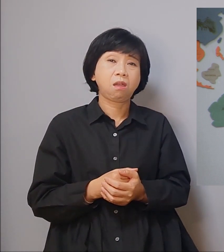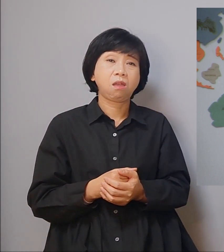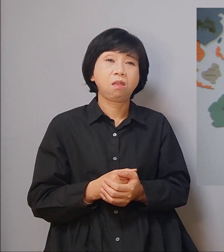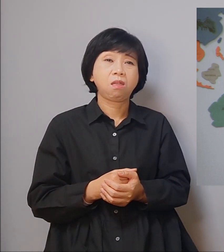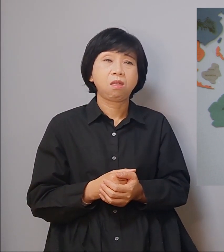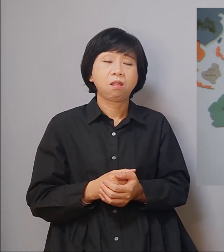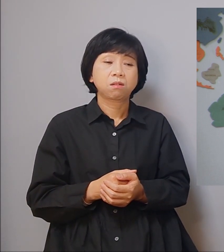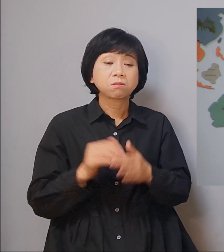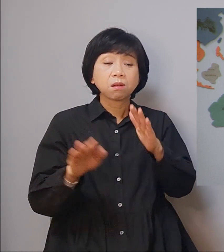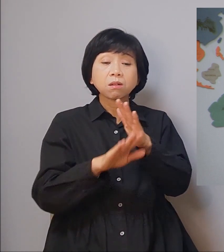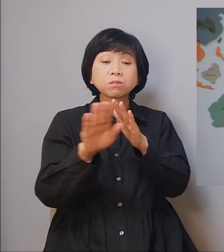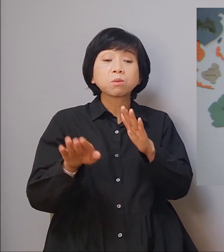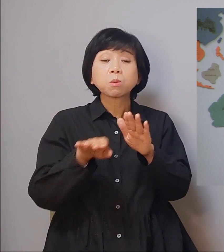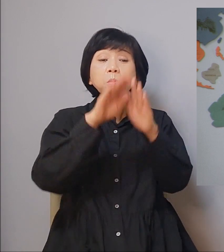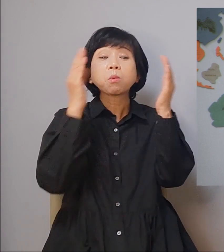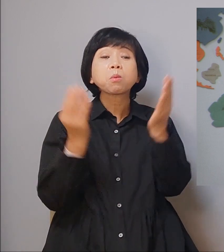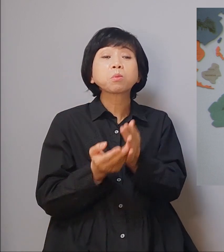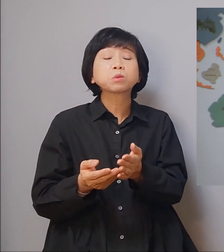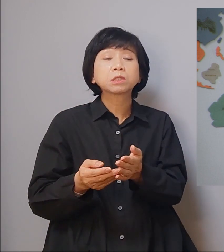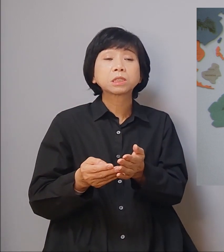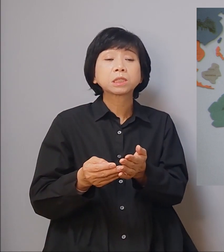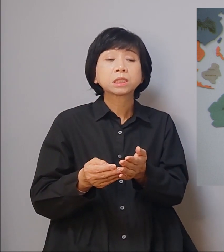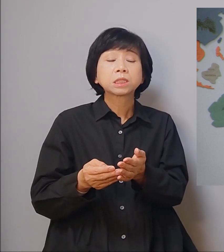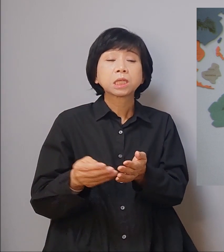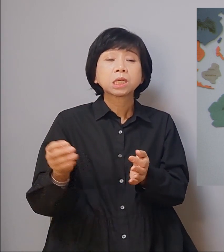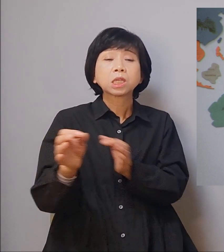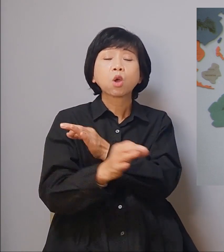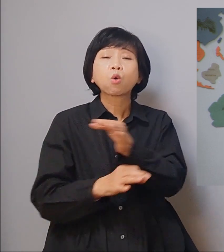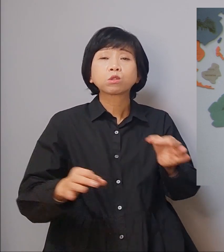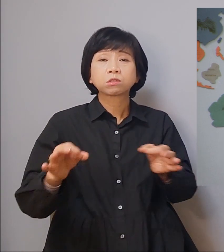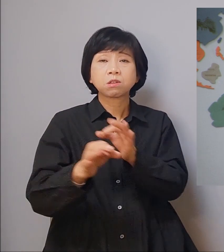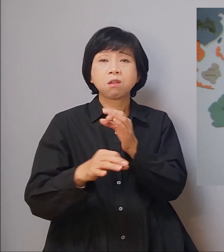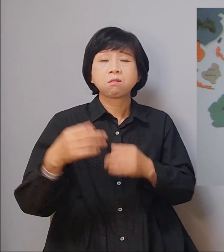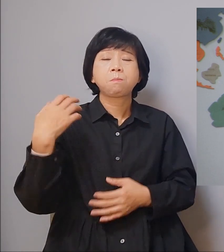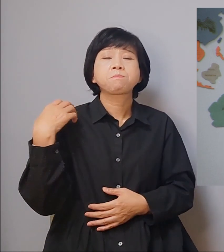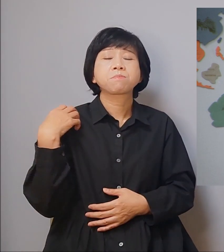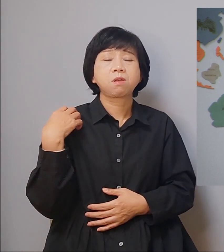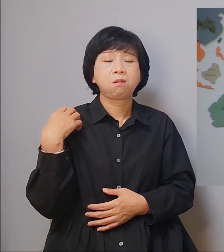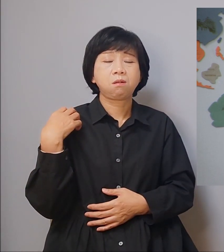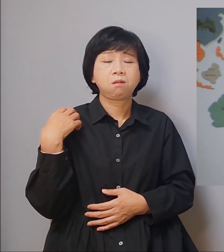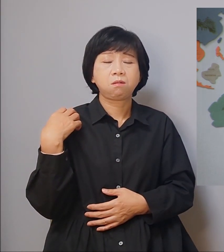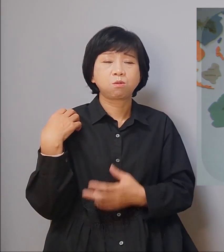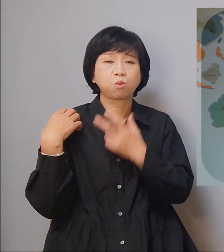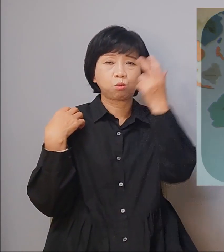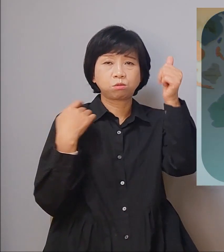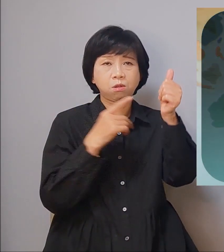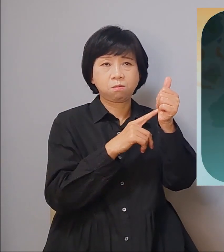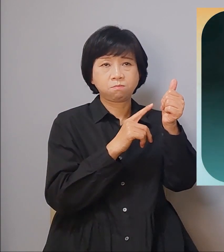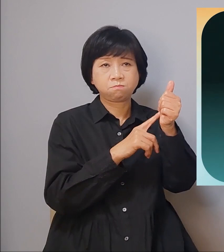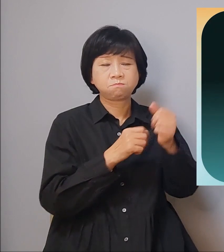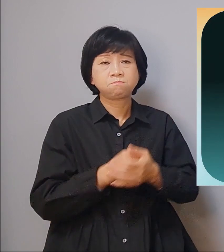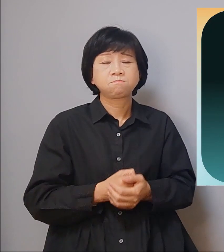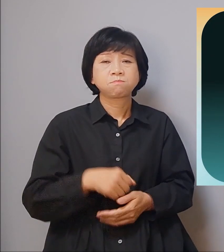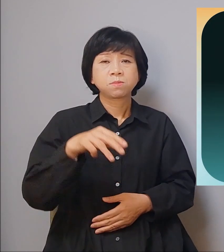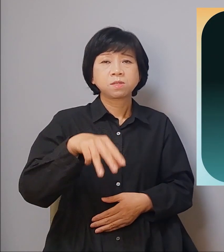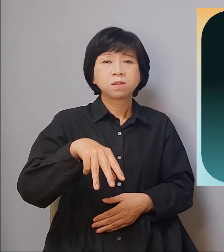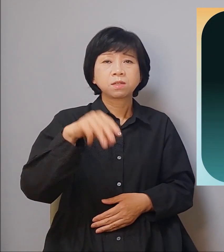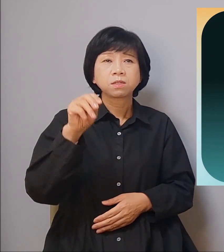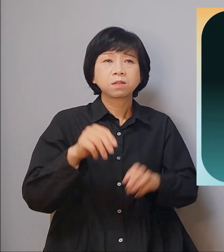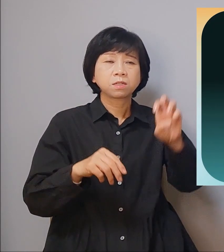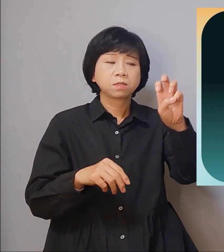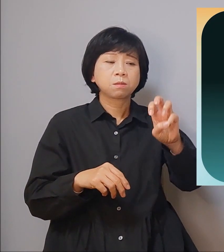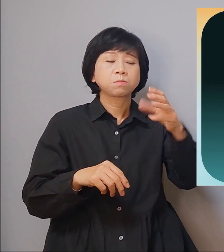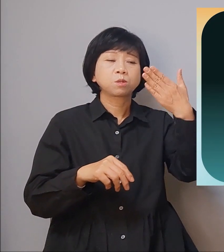관장하도록 강력하게 임하시는 하나님을 볼 수가 있습니다. 창세기 39장 21절